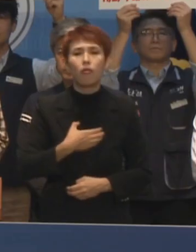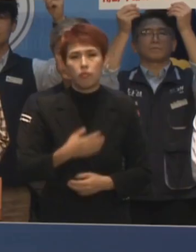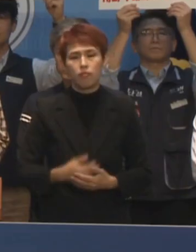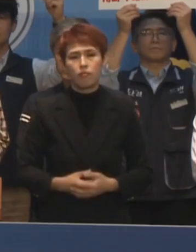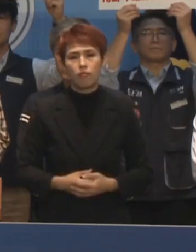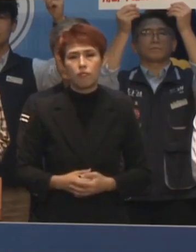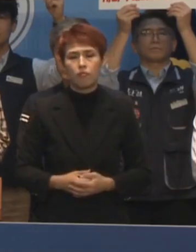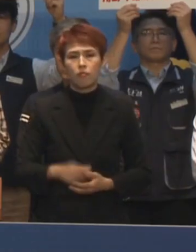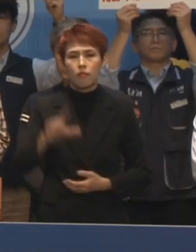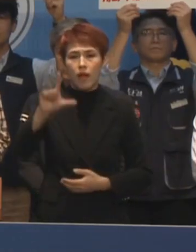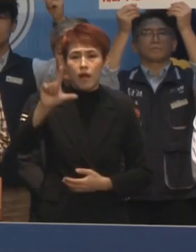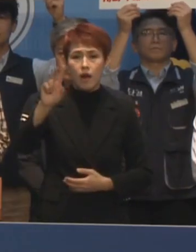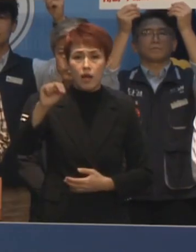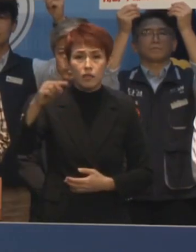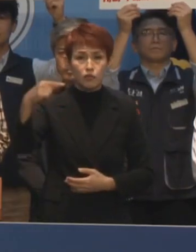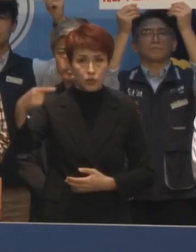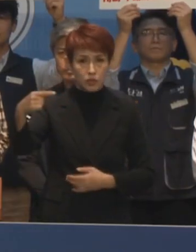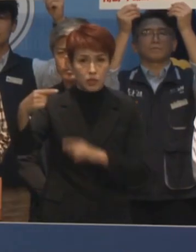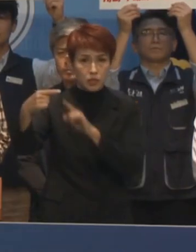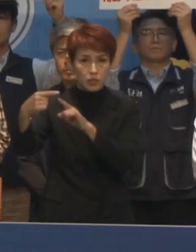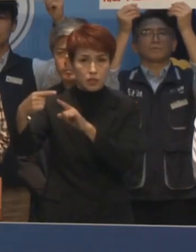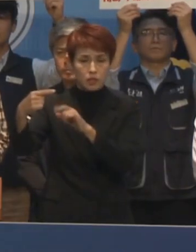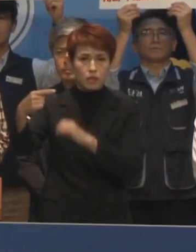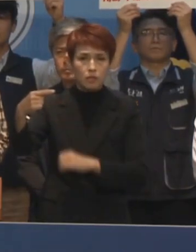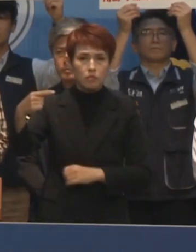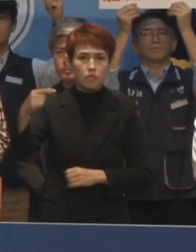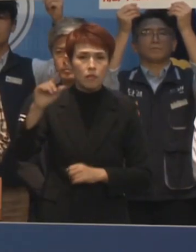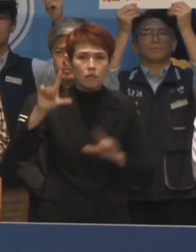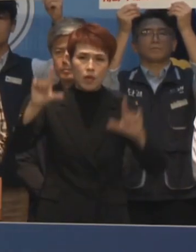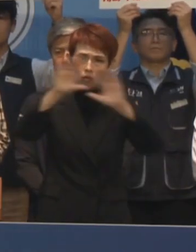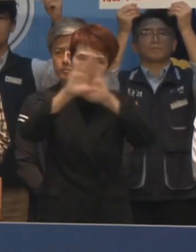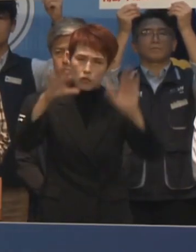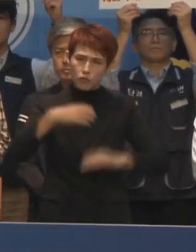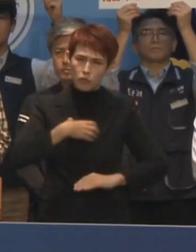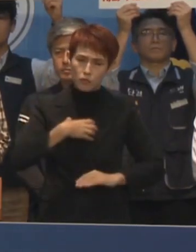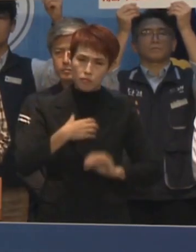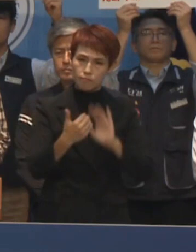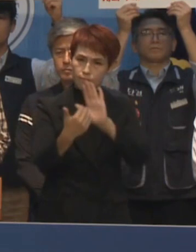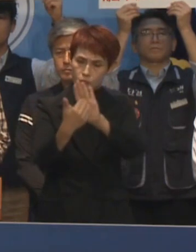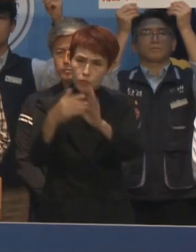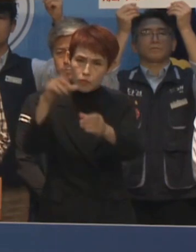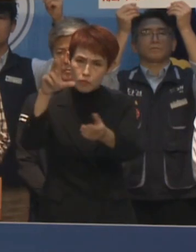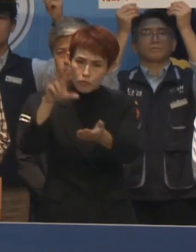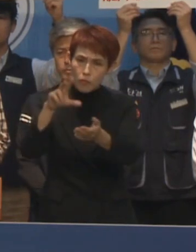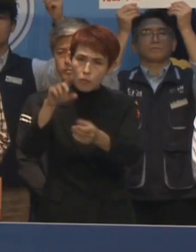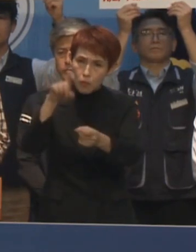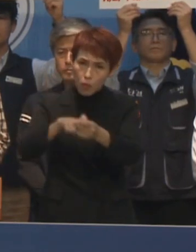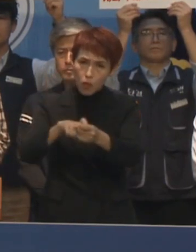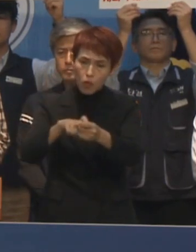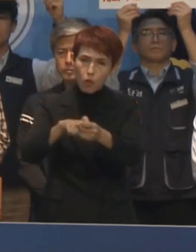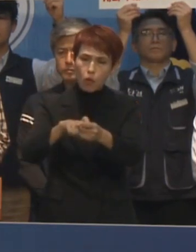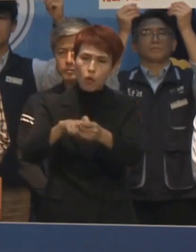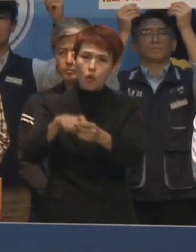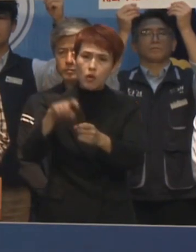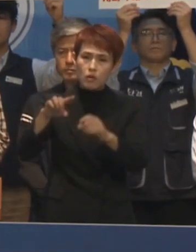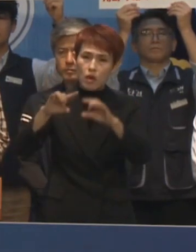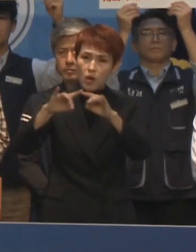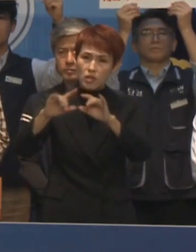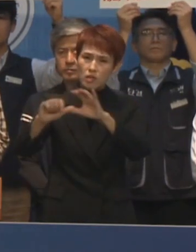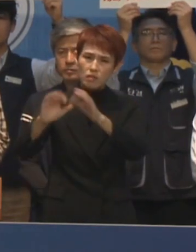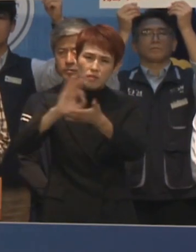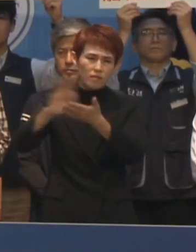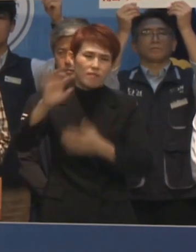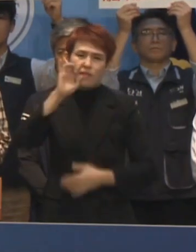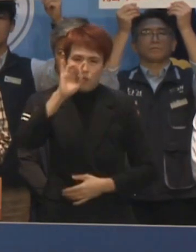더구나 LNG조차 장기적으로 봤을 때 기후위기 대응을 위해 중단되어야 할 에너지 원인이기 때문에